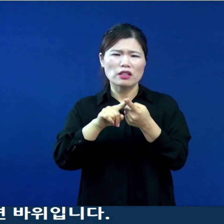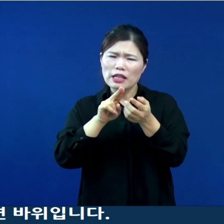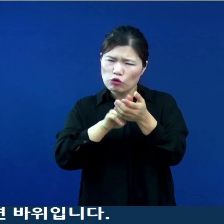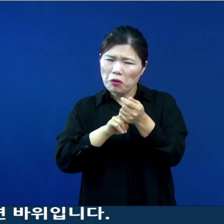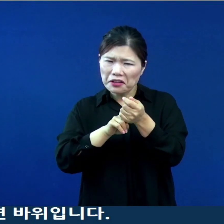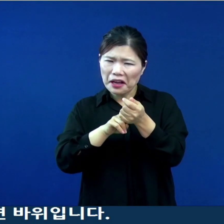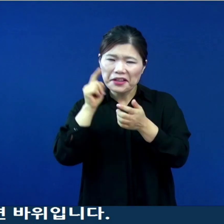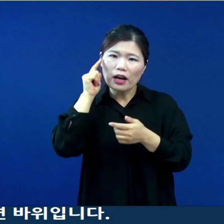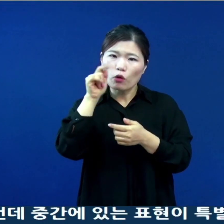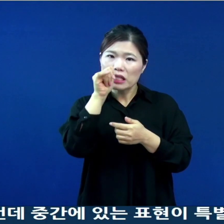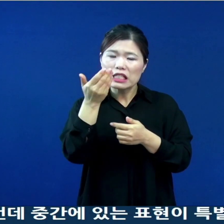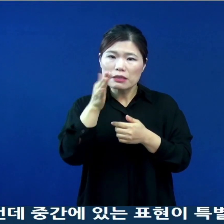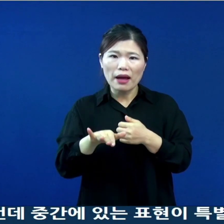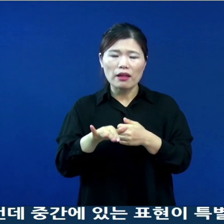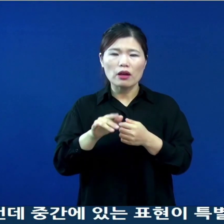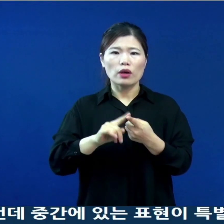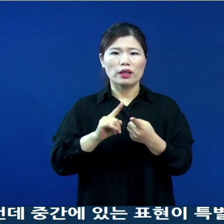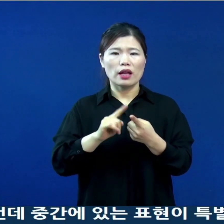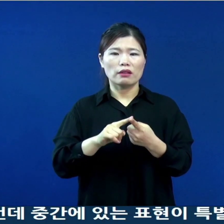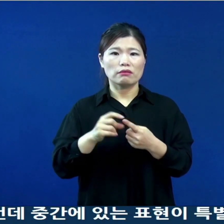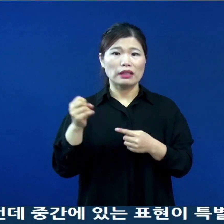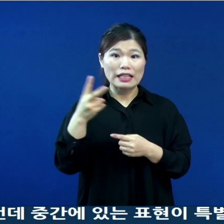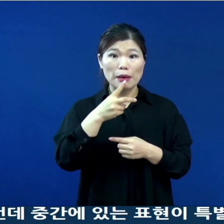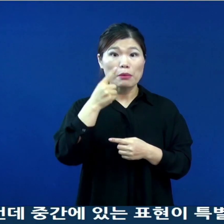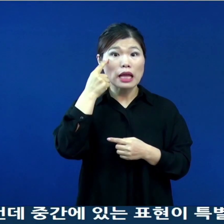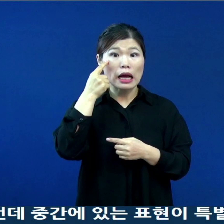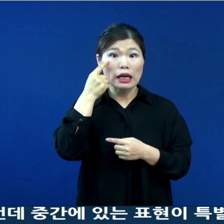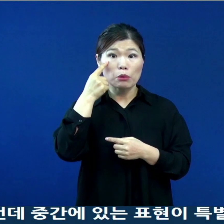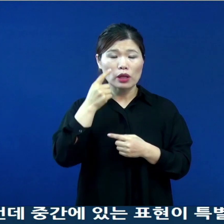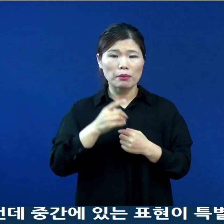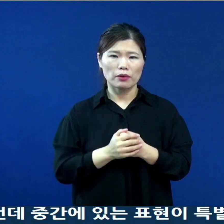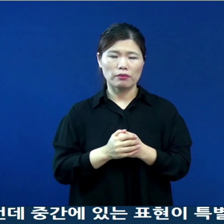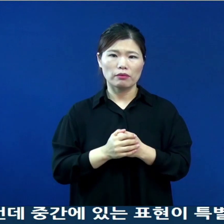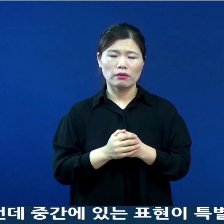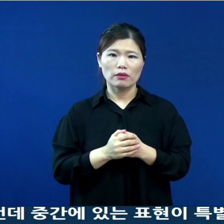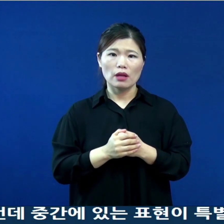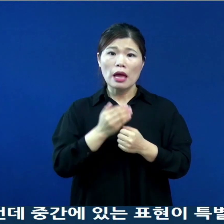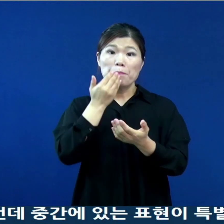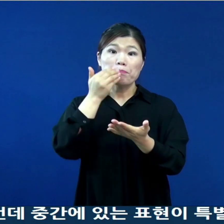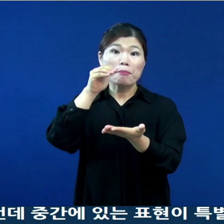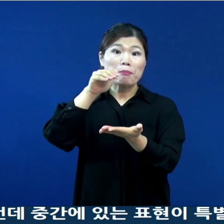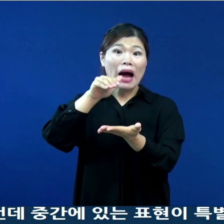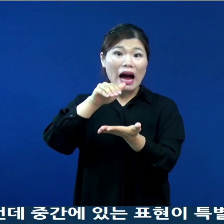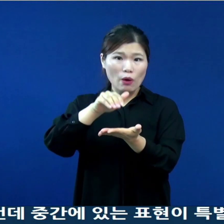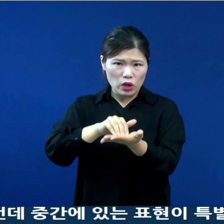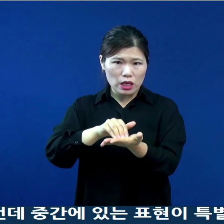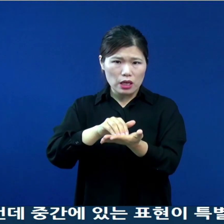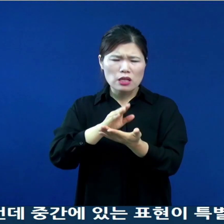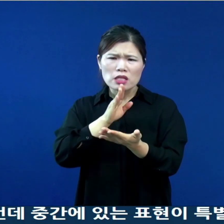상상의 이 날개를 펼치면 어쩌면 바위, 진짜 바위 속